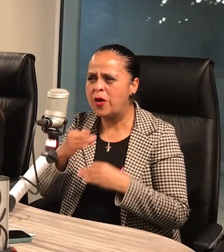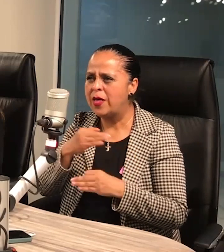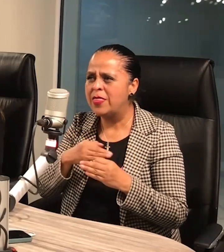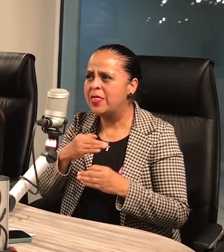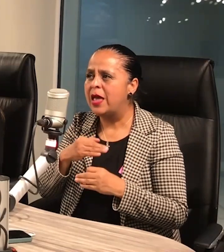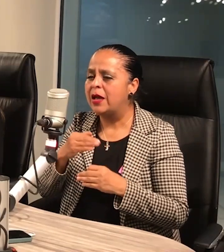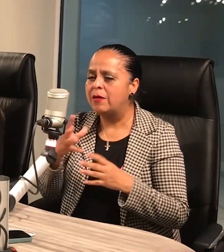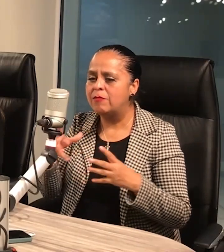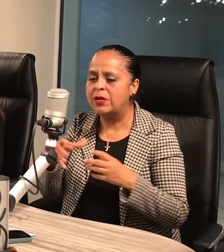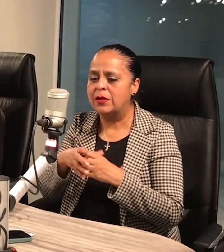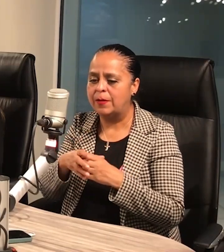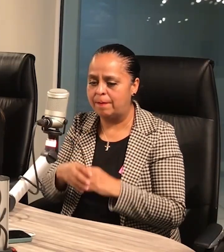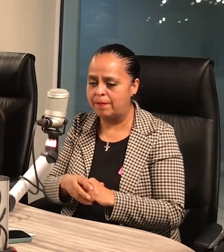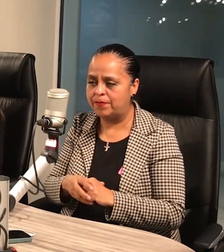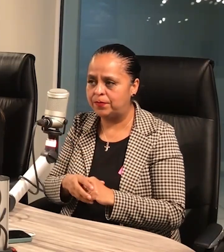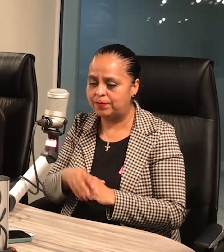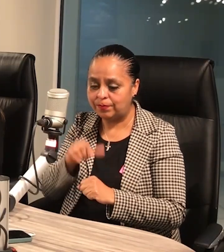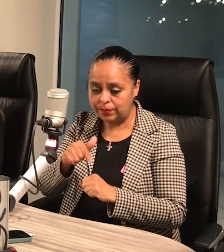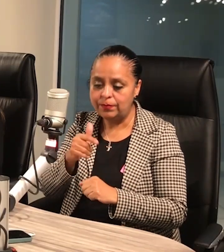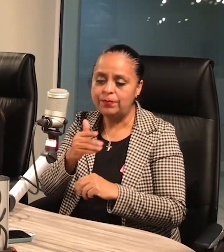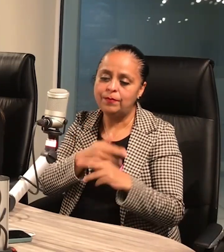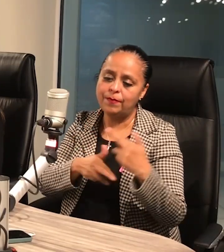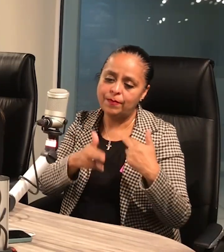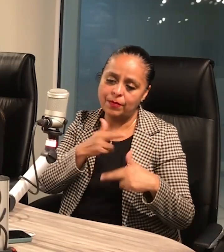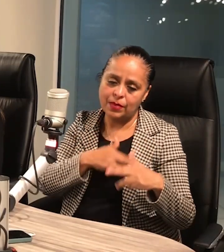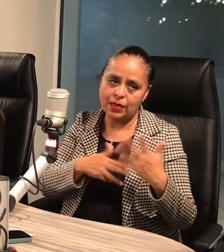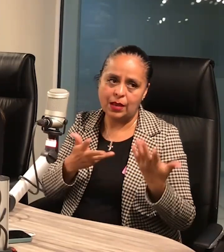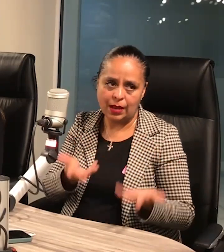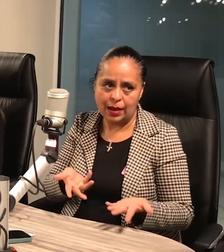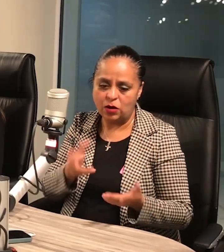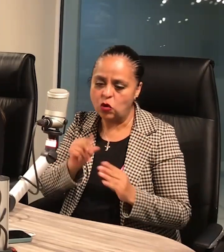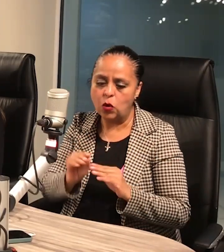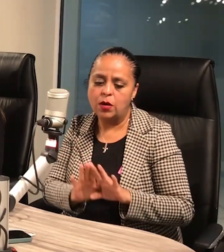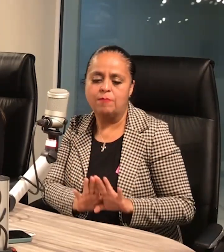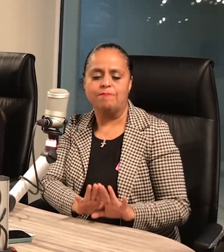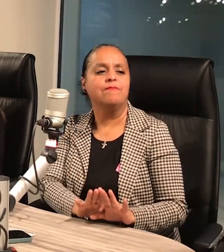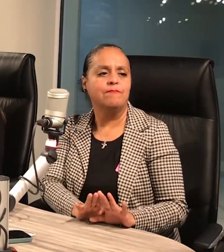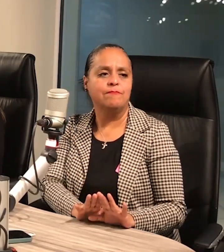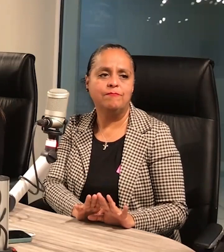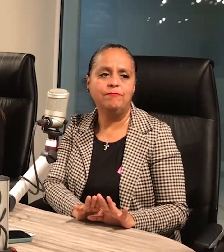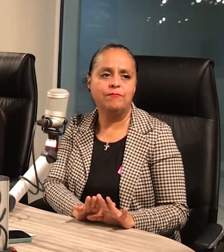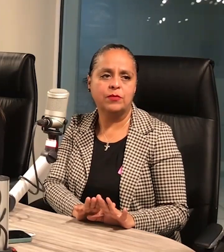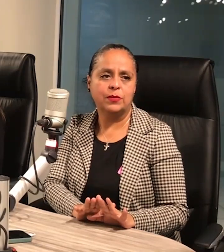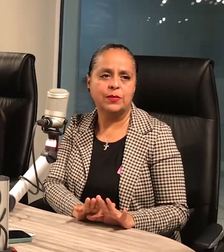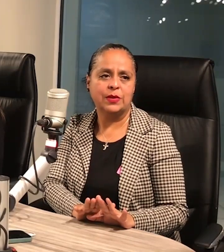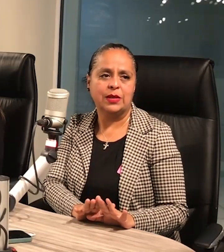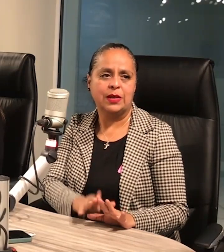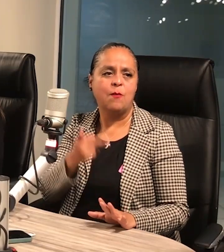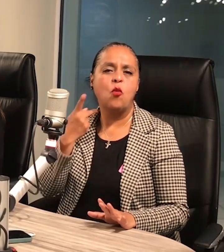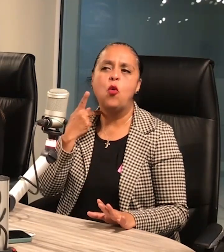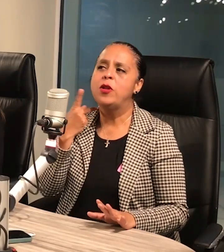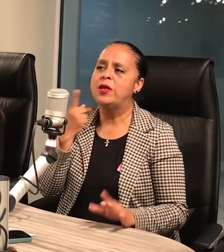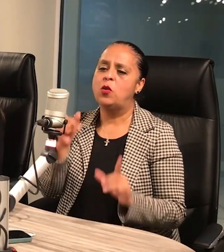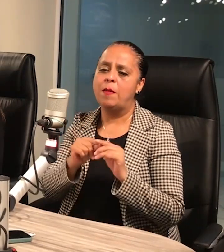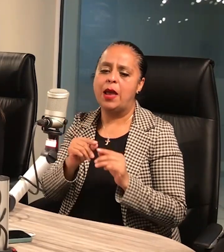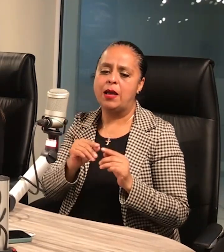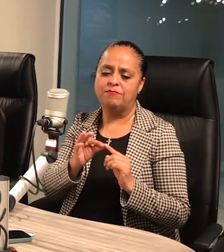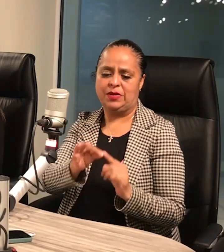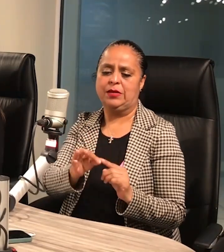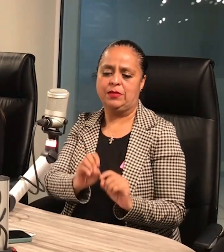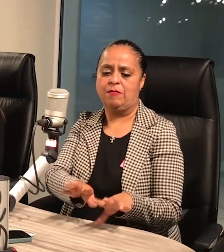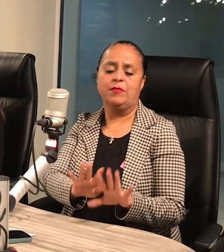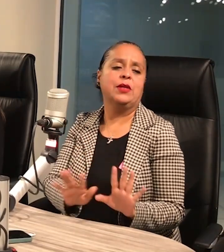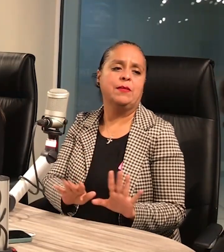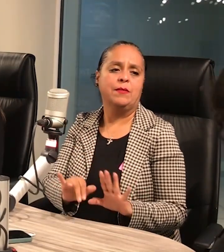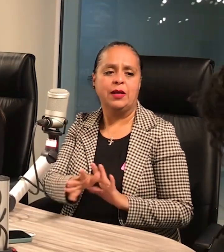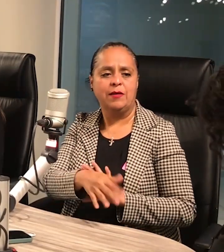una retroalimentación de ir y de regreso, que no solamente se queden en políticas que presentan y se